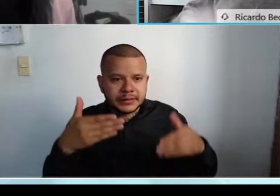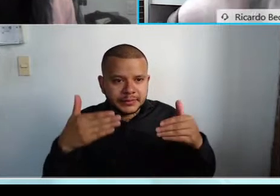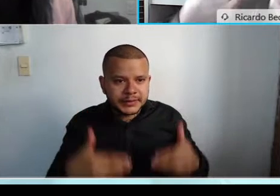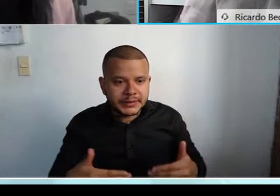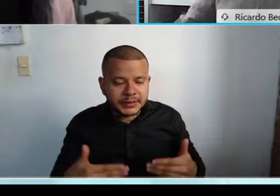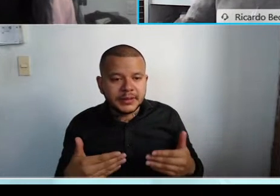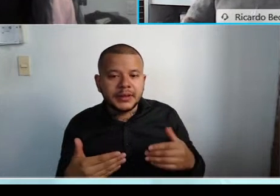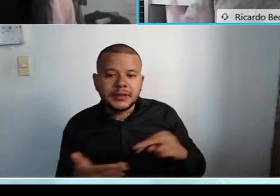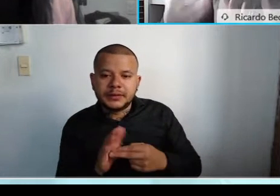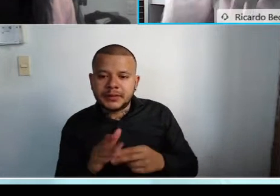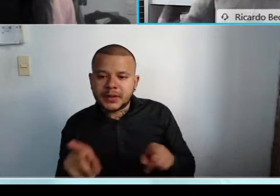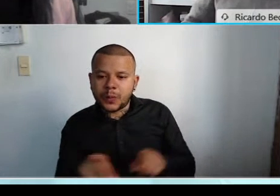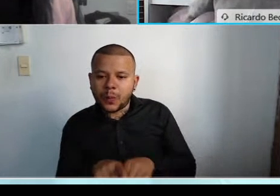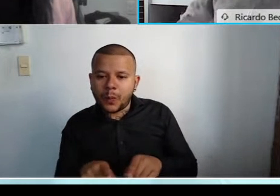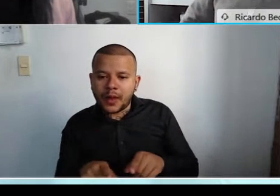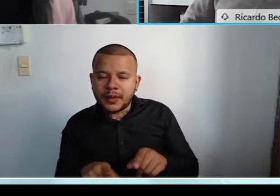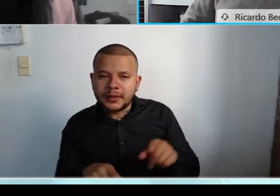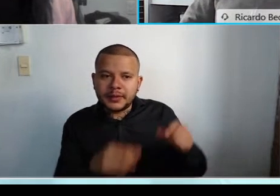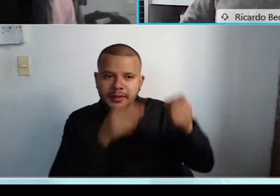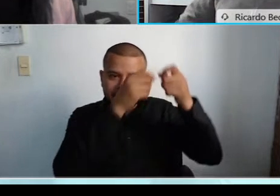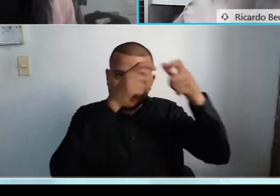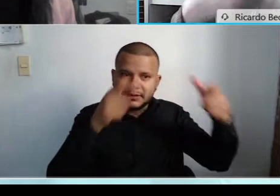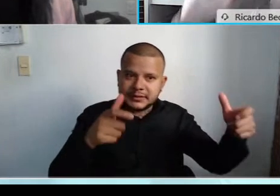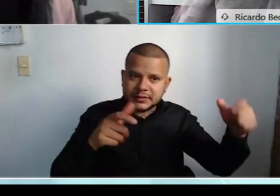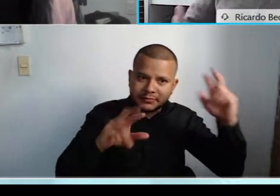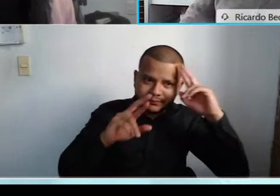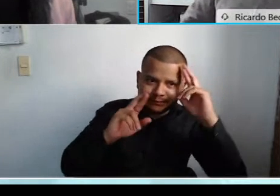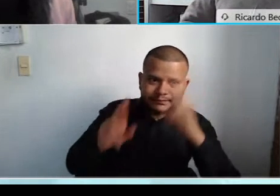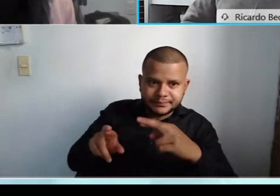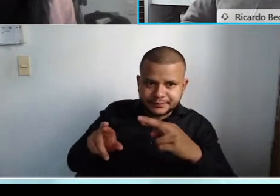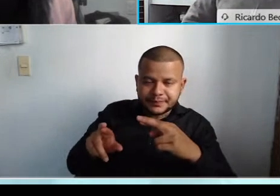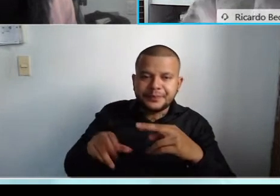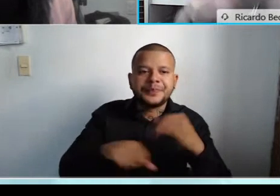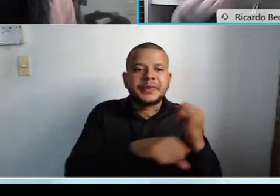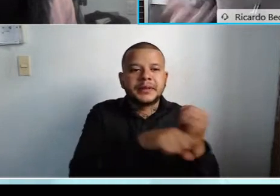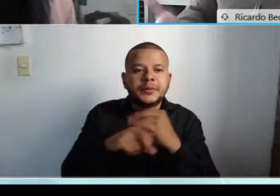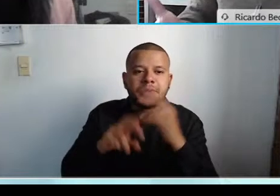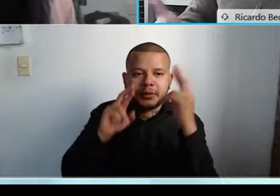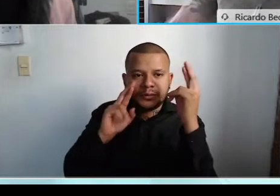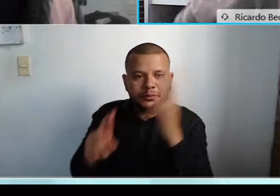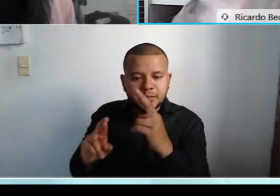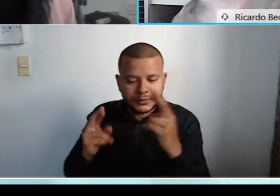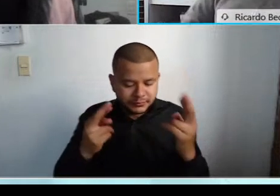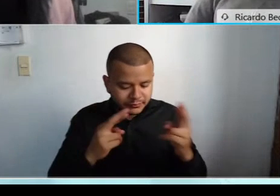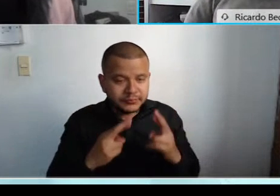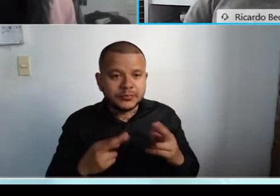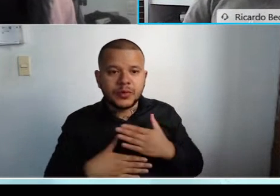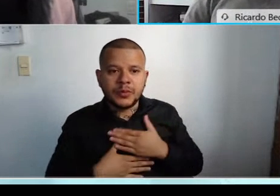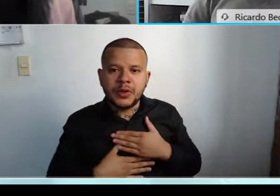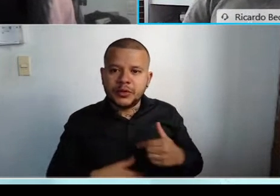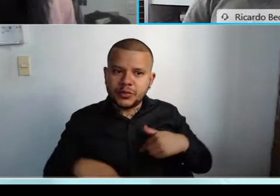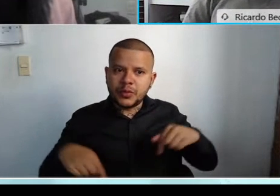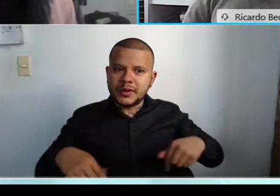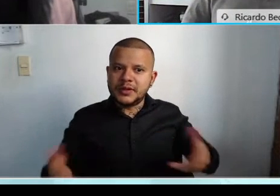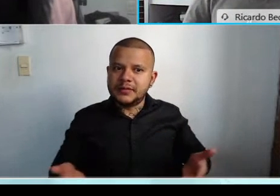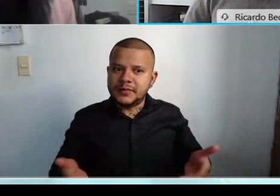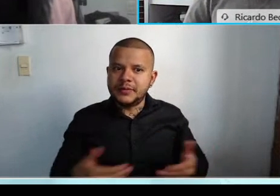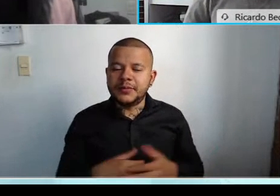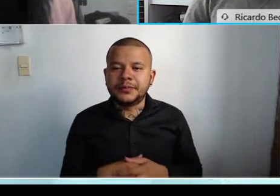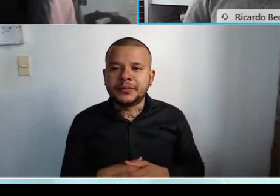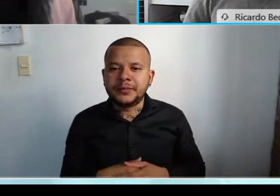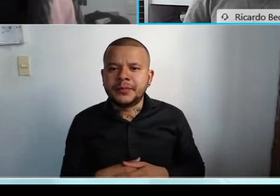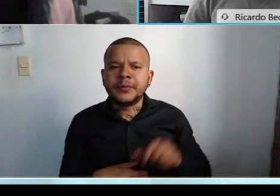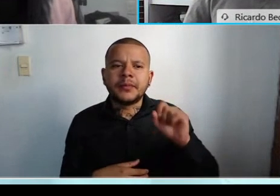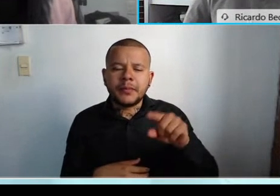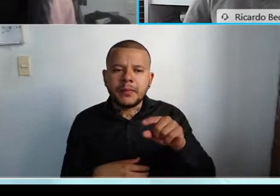ese reconocimiento que hace el Estado, cierto, y las instituciones, y que se sepa que usted existe precisamente para lo que tú estabas diciendo. ¿Qué hace